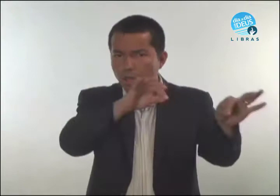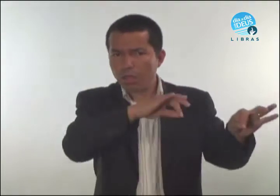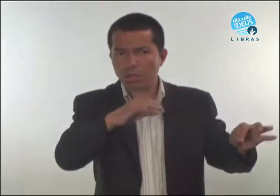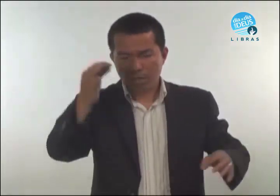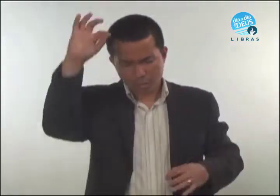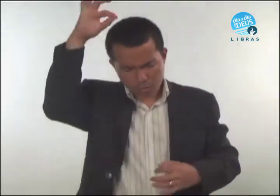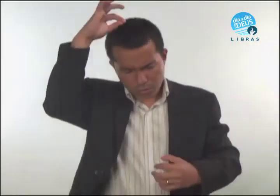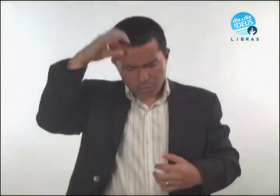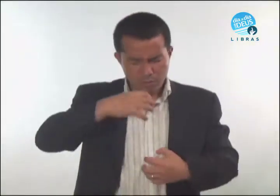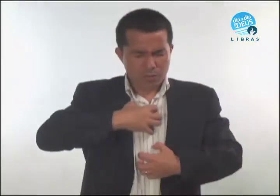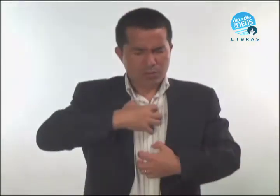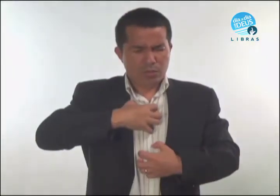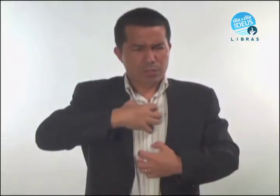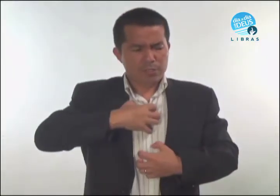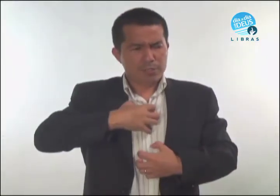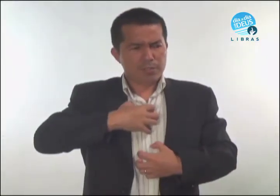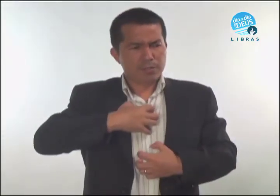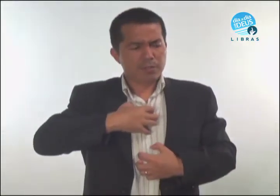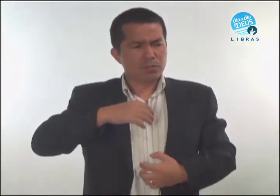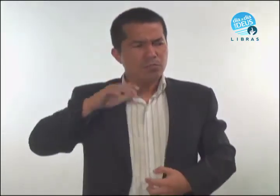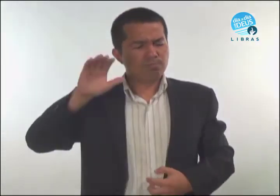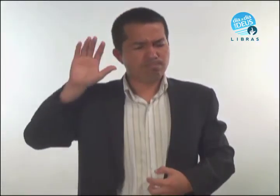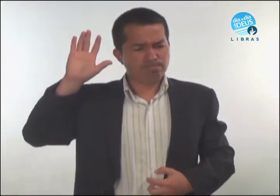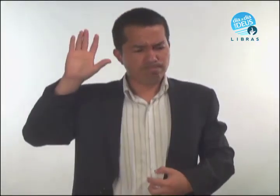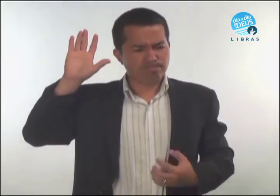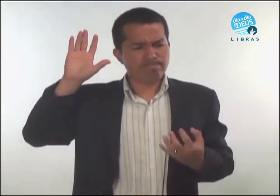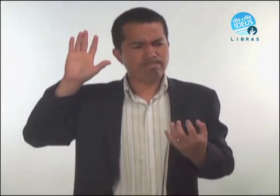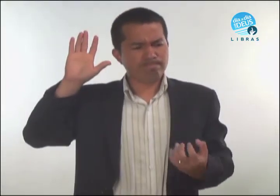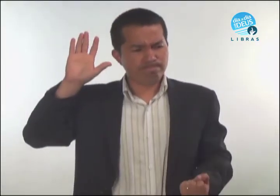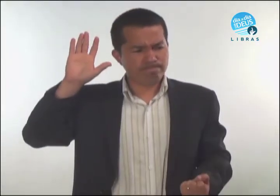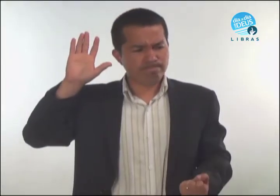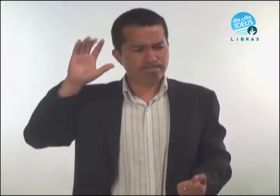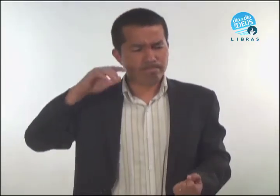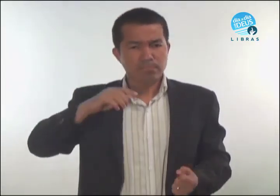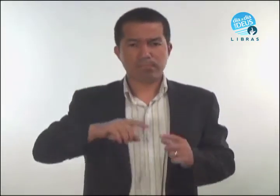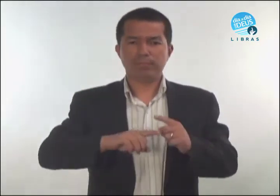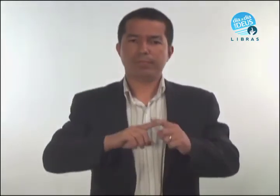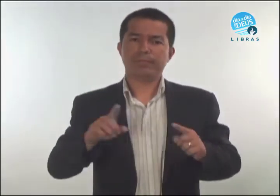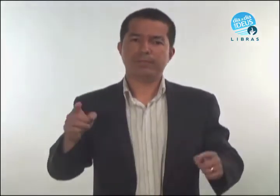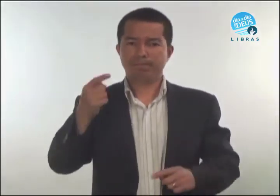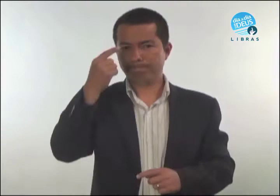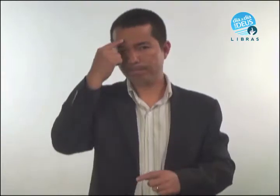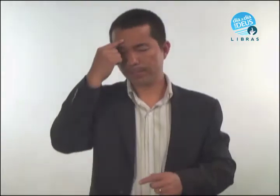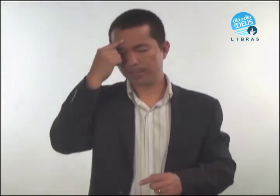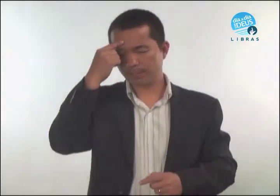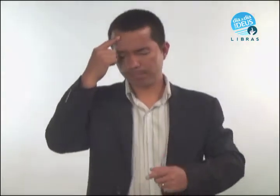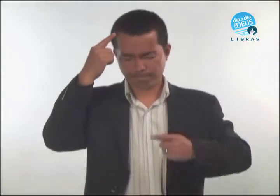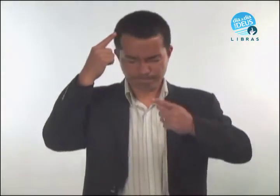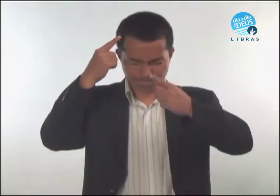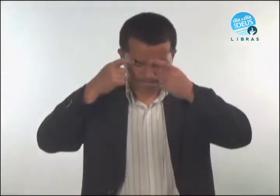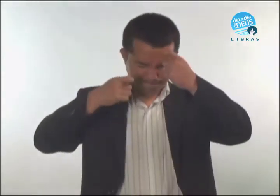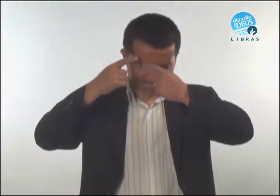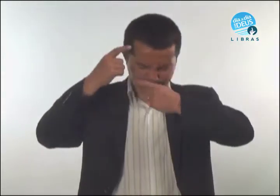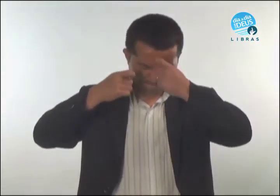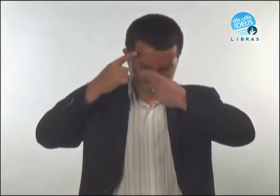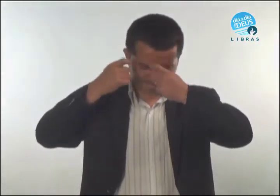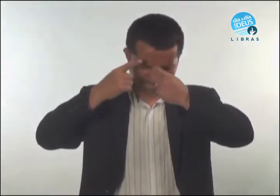que sente a mesma coisa, mas que começa a entrar em luta no seu coração.